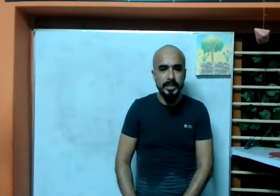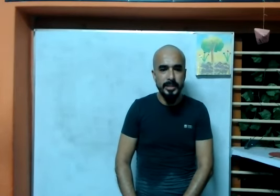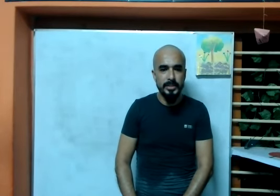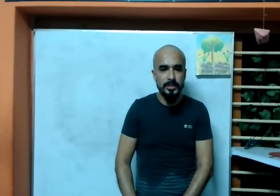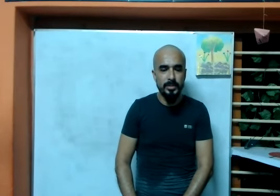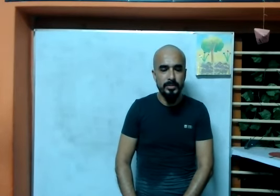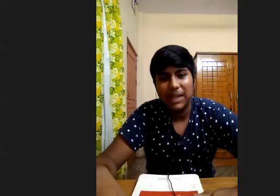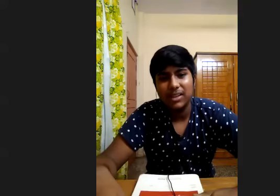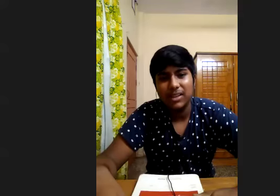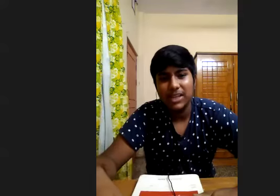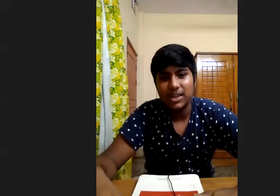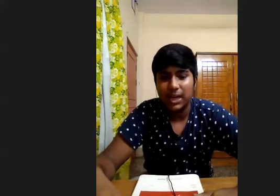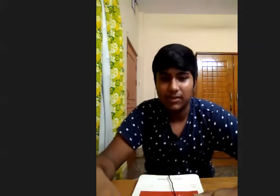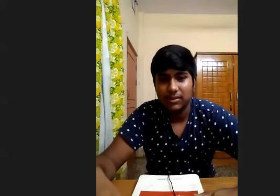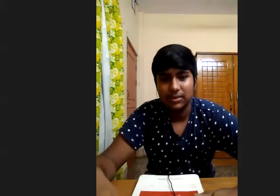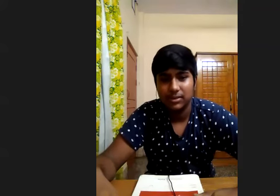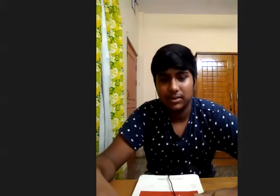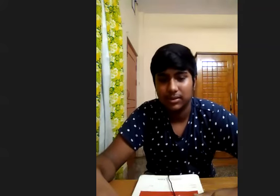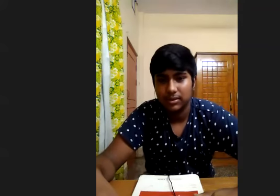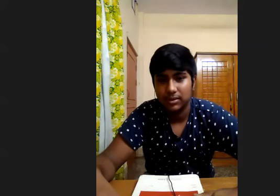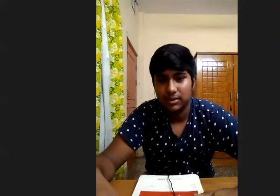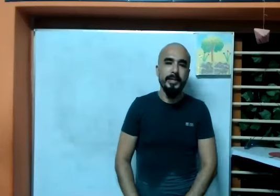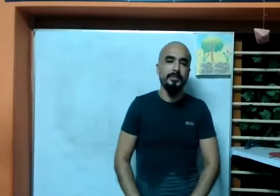Writing. I will make plan later. Okay.